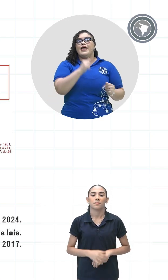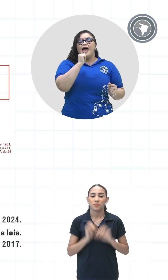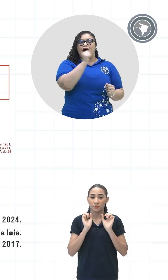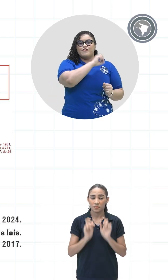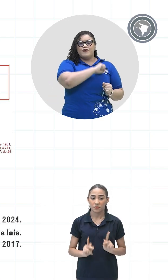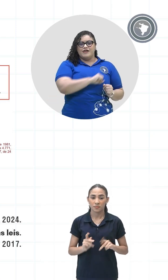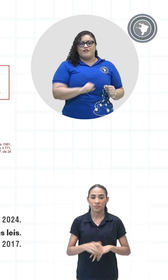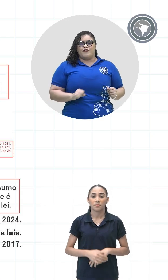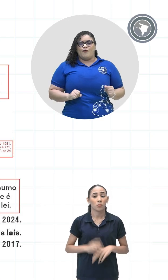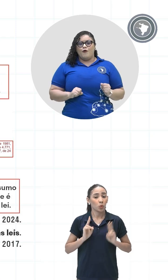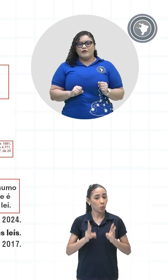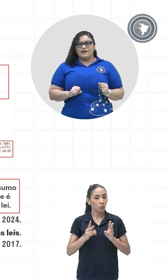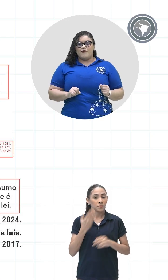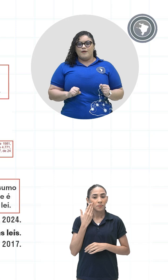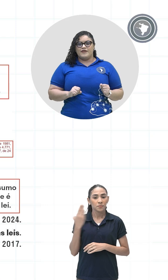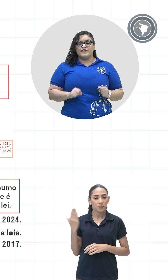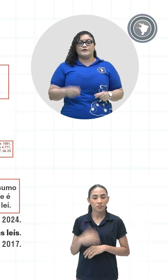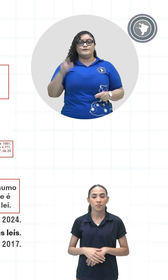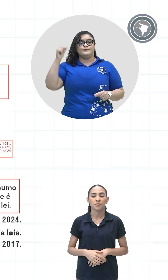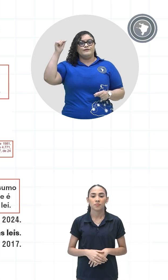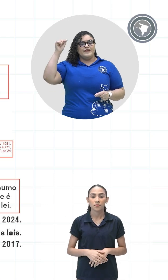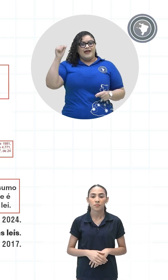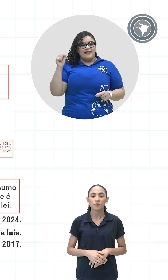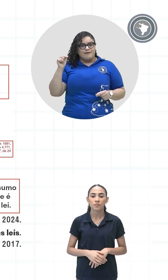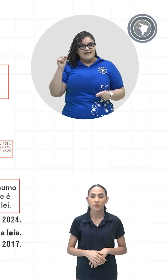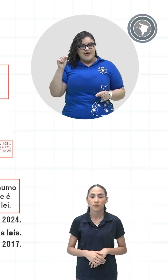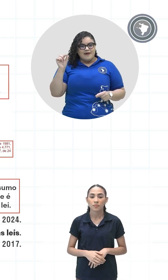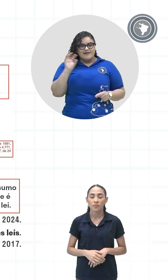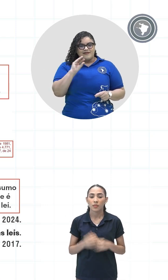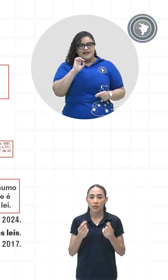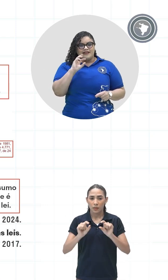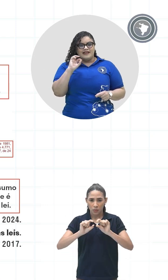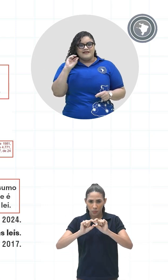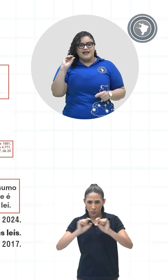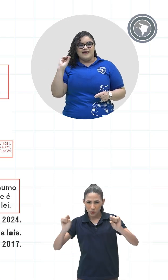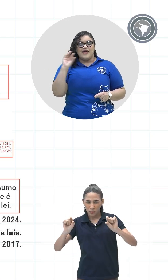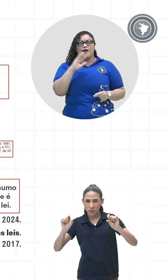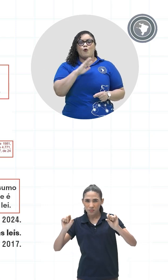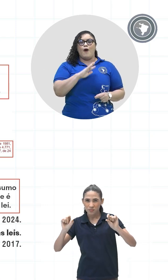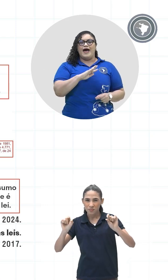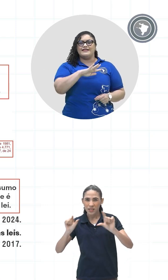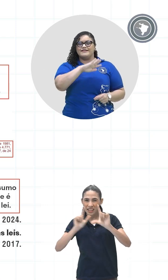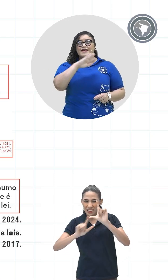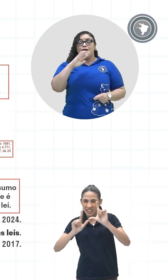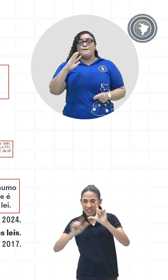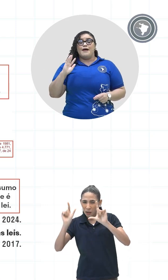ok? Adiante, outra informação. Percebem essas letrinhas